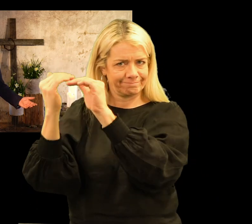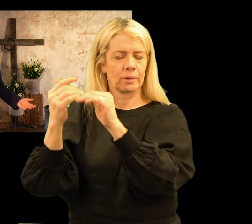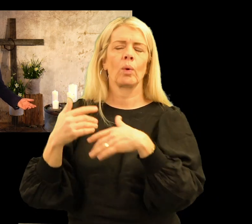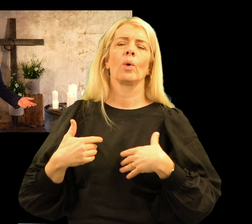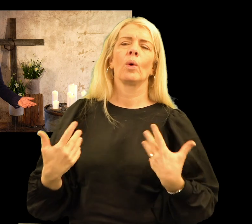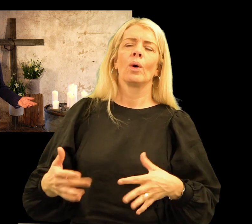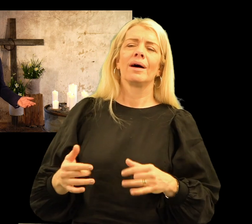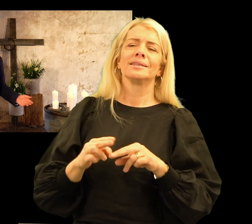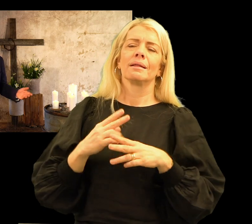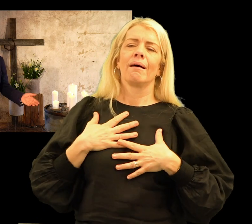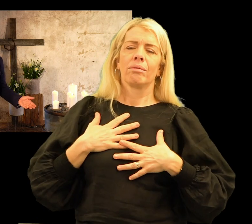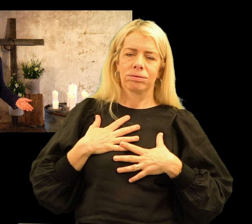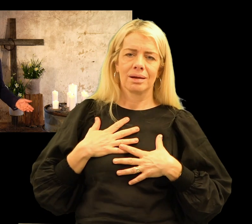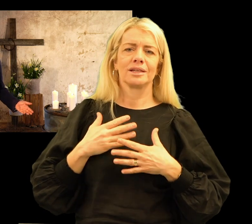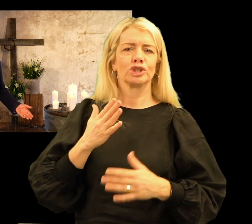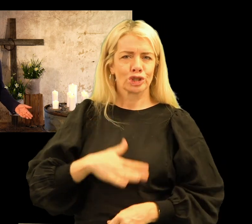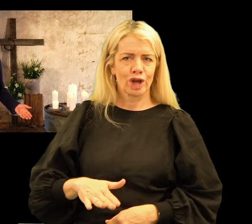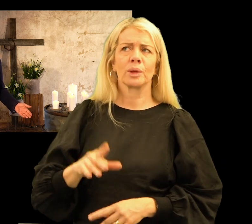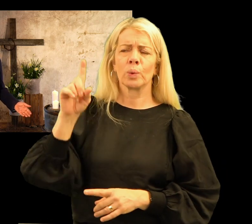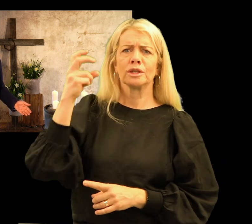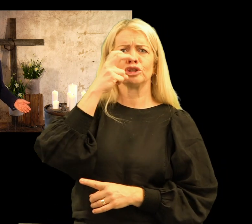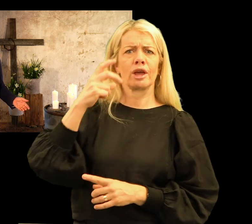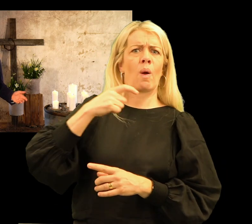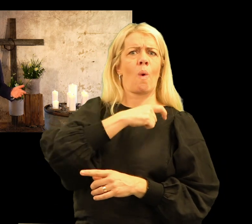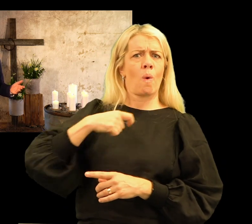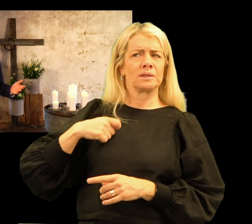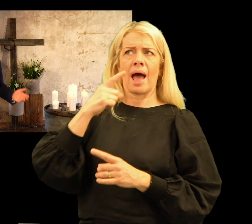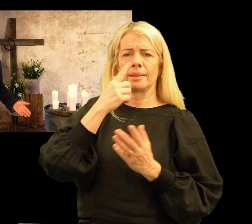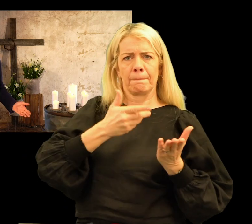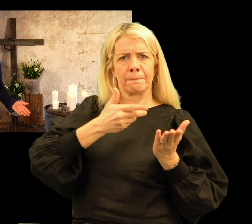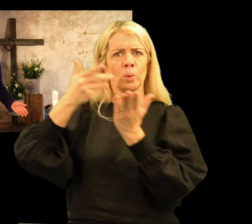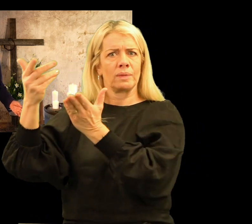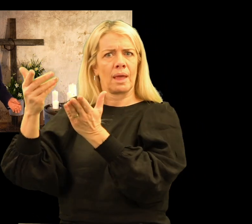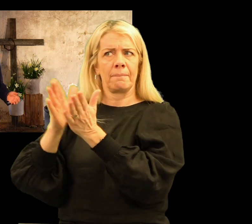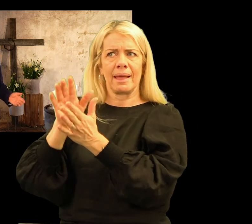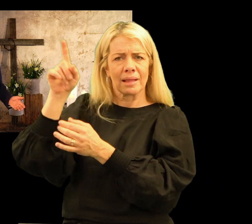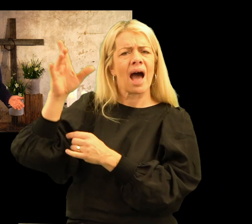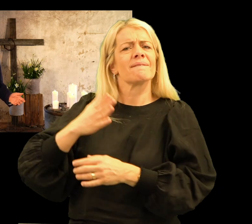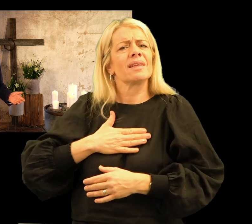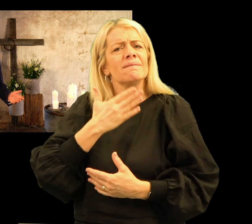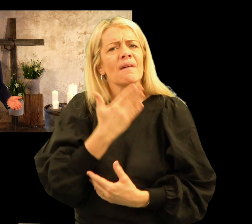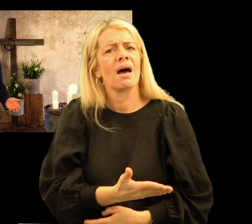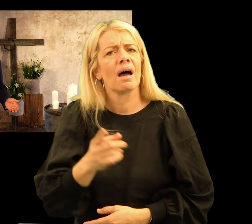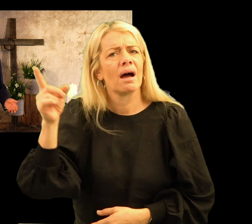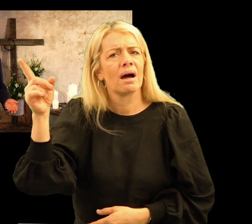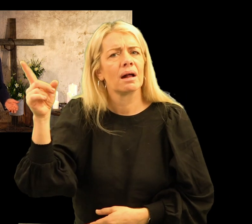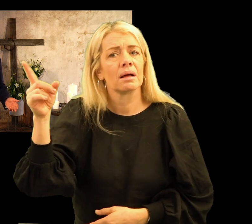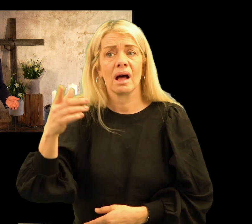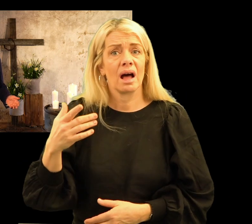Och det här är befriande. Gud söker oss. Gud inbjuder oss i det här. Gud vill oss